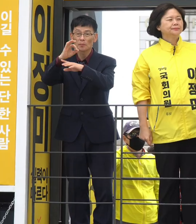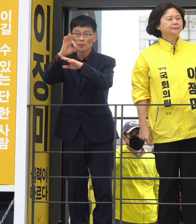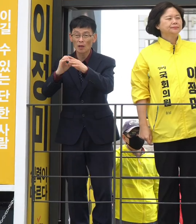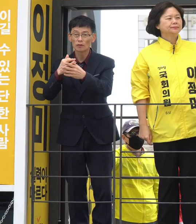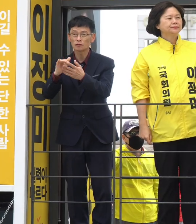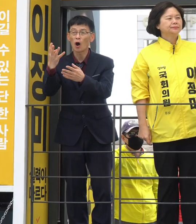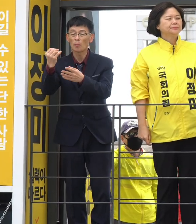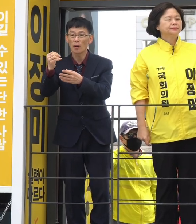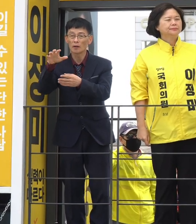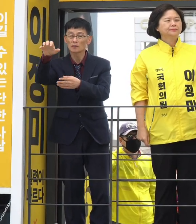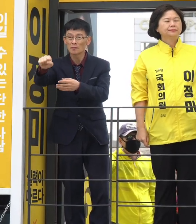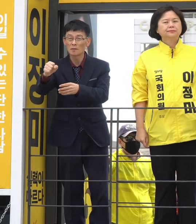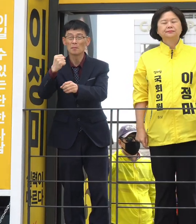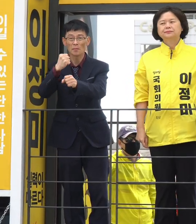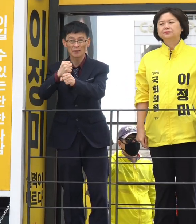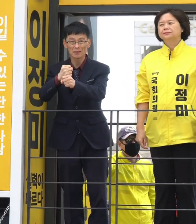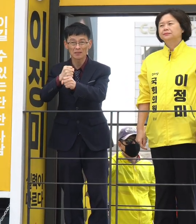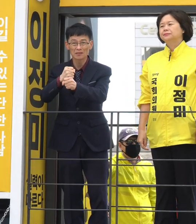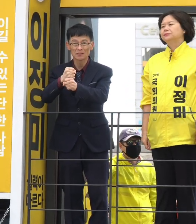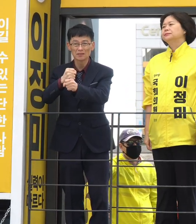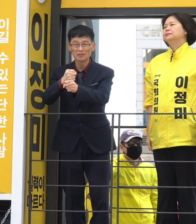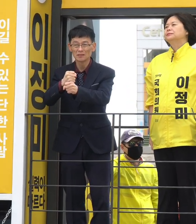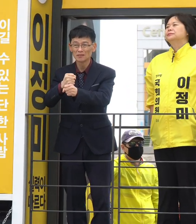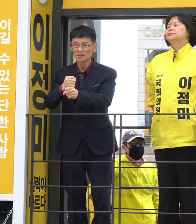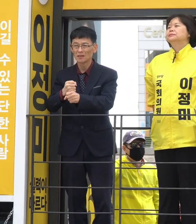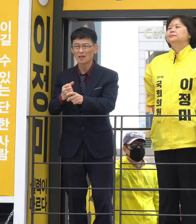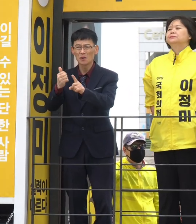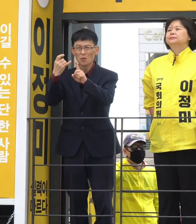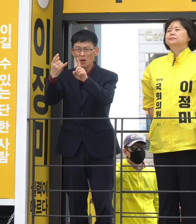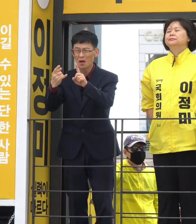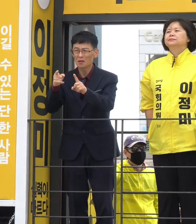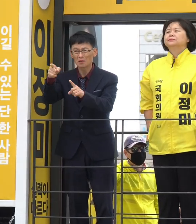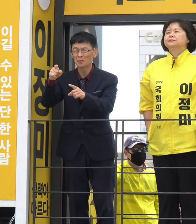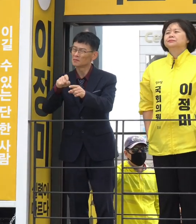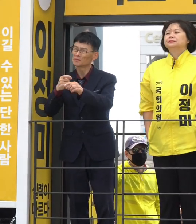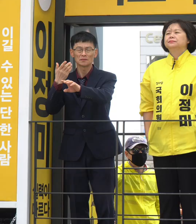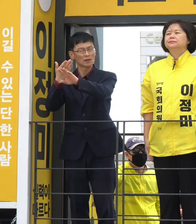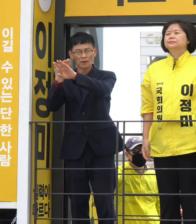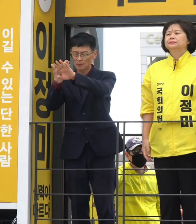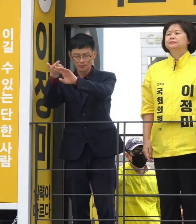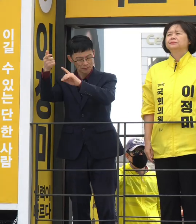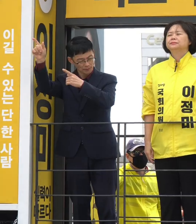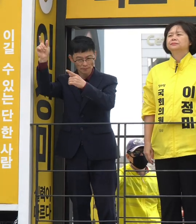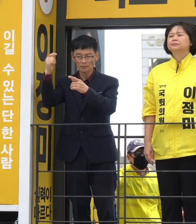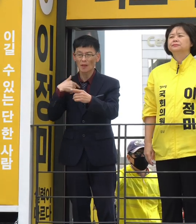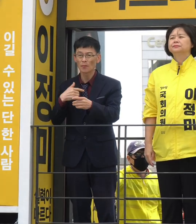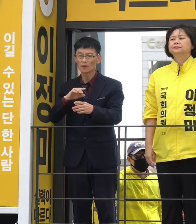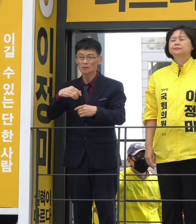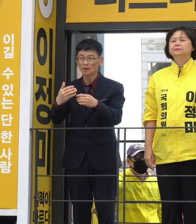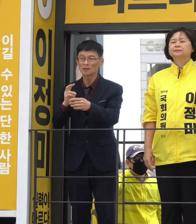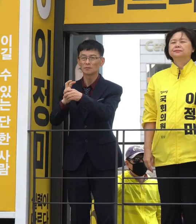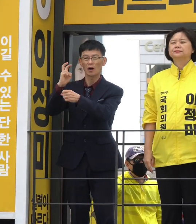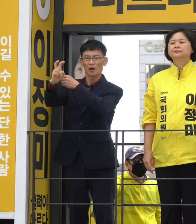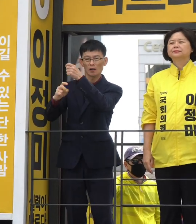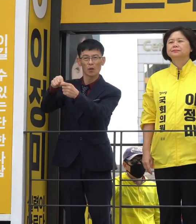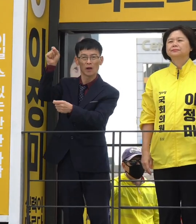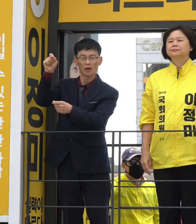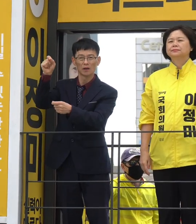비례의석 몇 석을 탐해서 만든 일회용 떳다방 정당하고는 다릅니다. 정의당은 20년